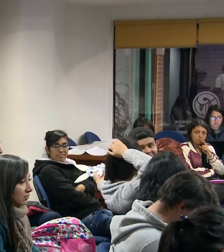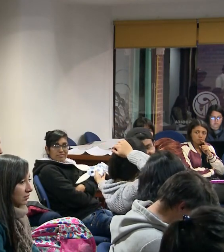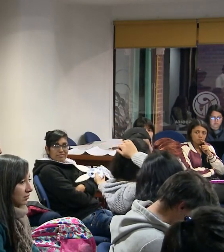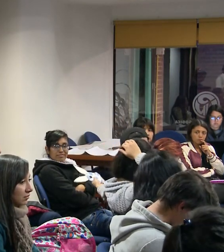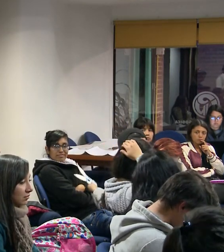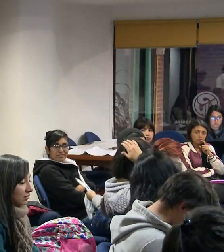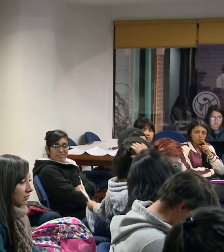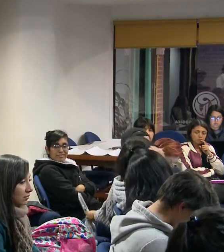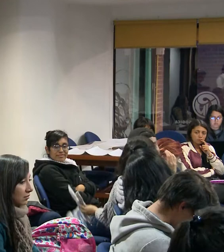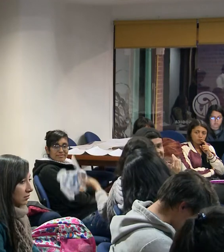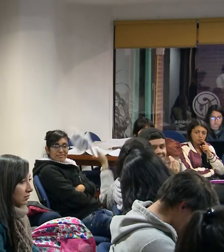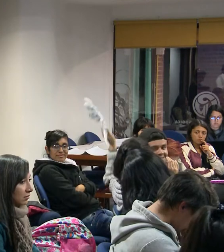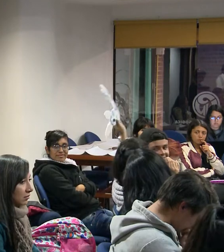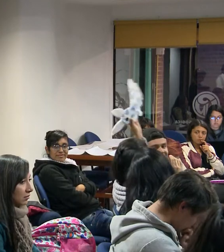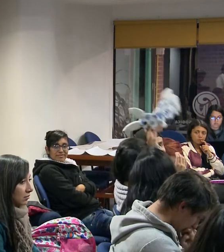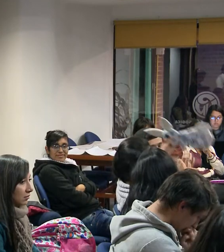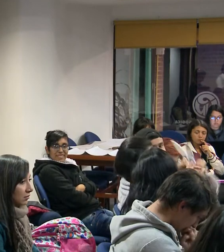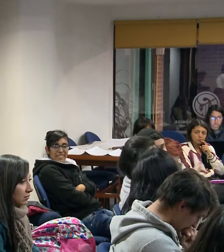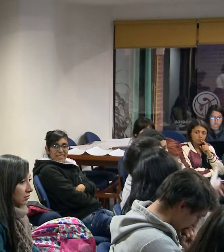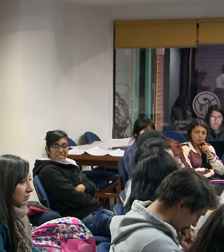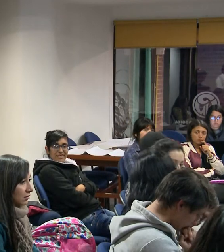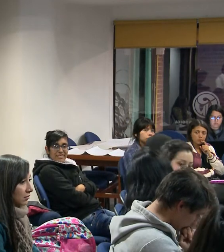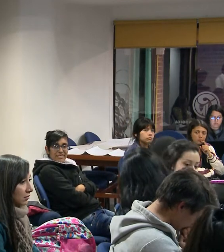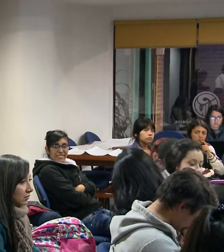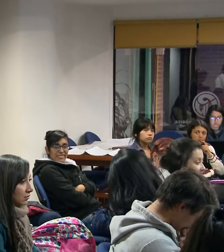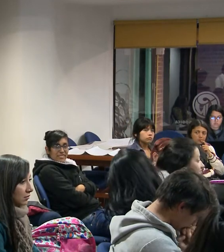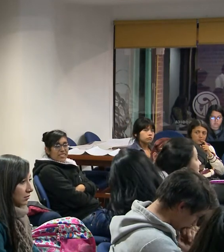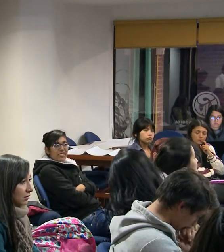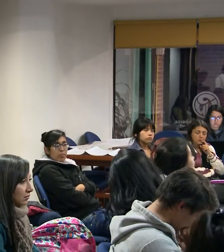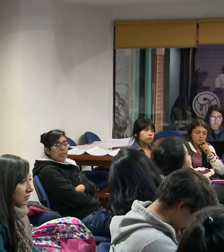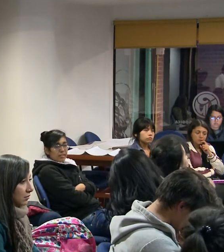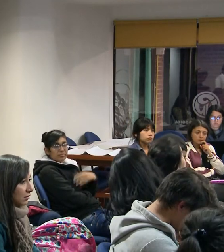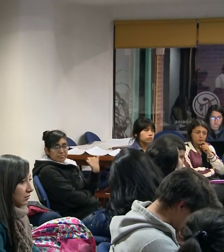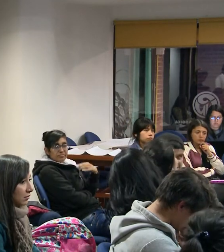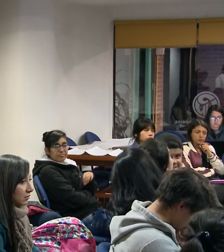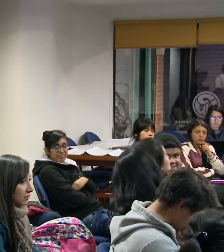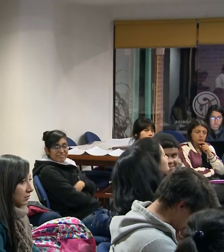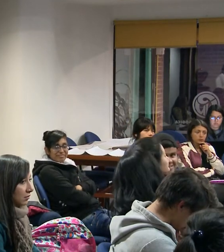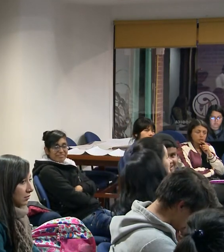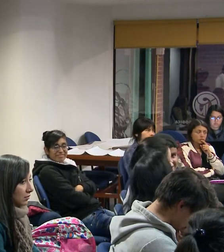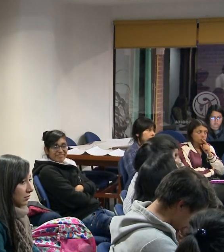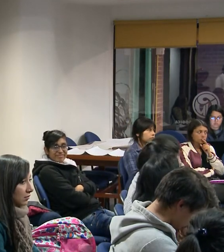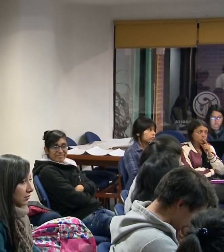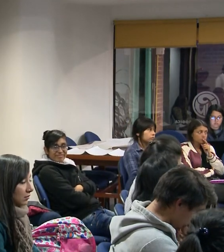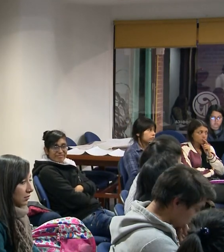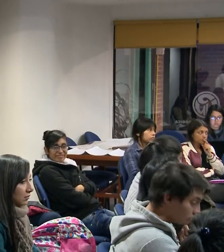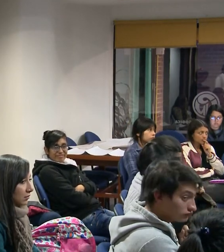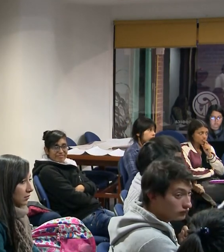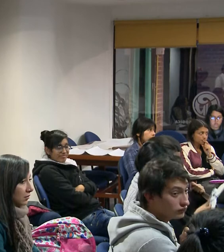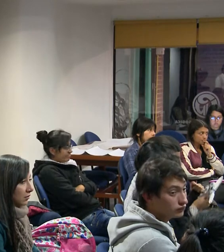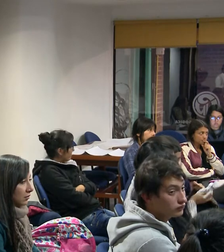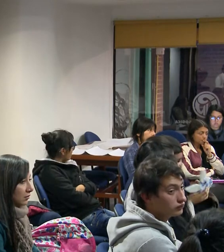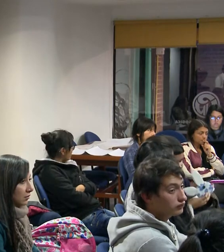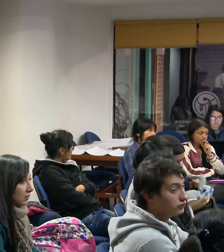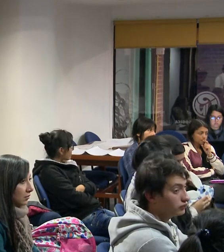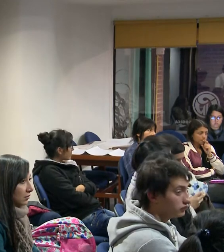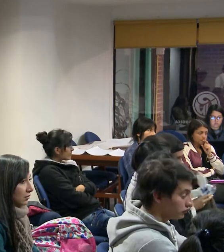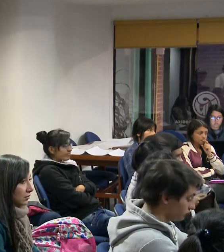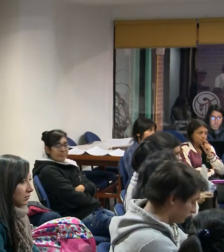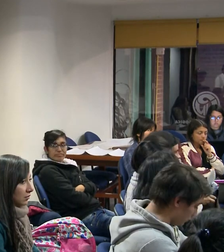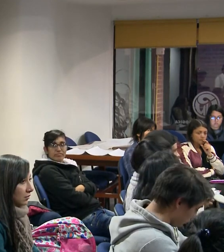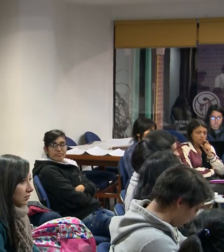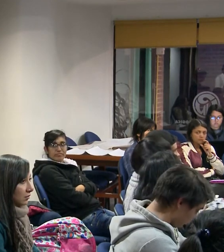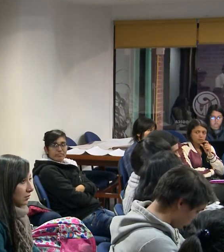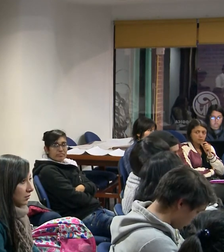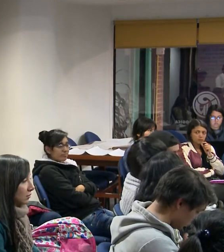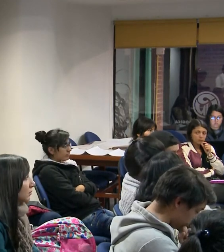la música, la vincularon en un momento de saludo, la vincularon en un momento de cierre, ¿por qué la